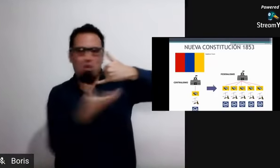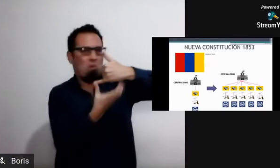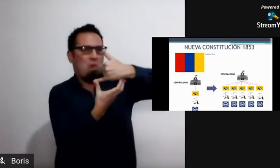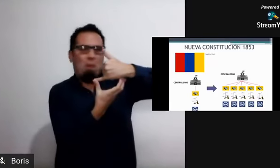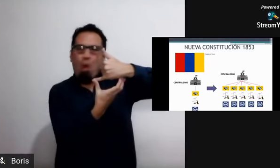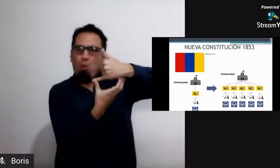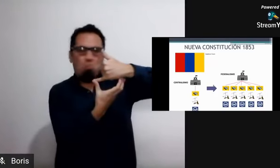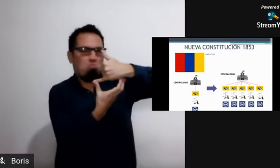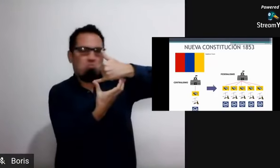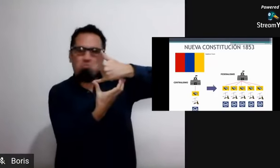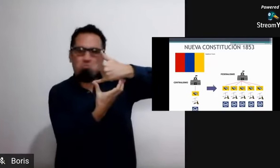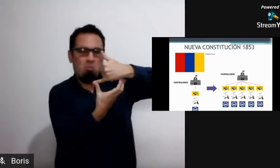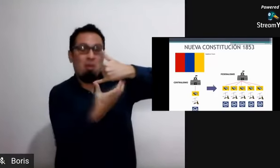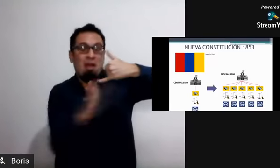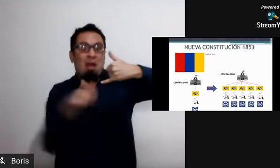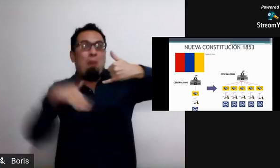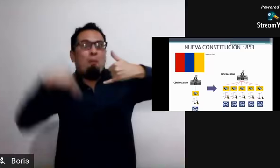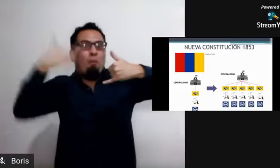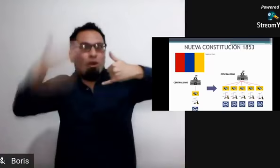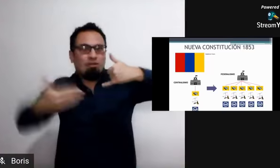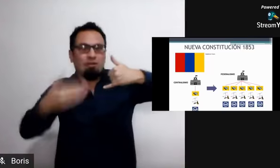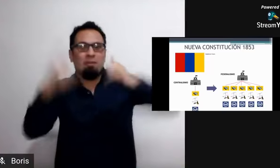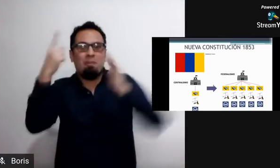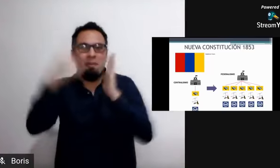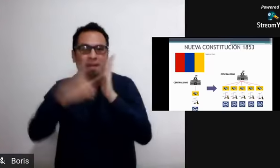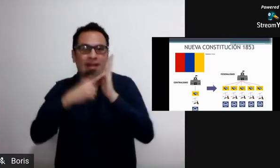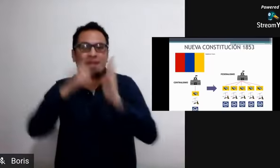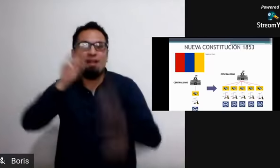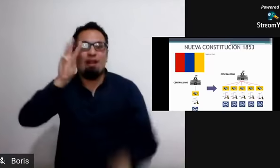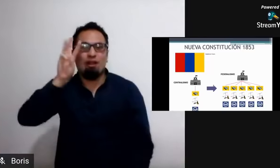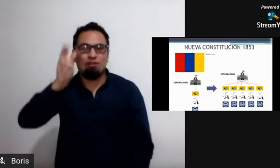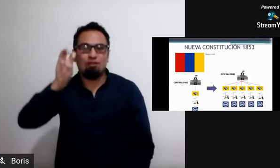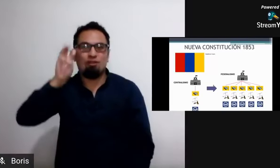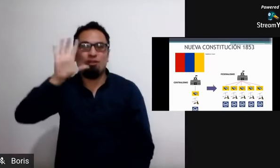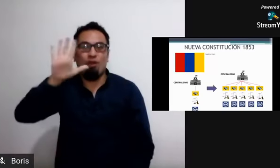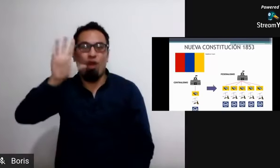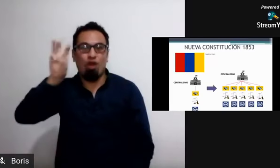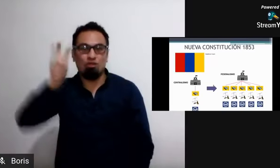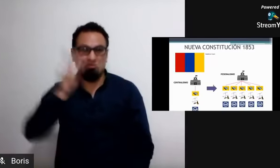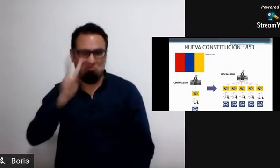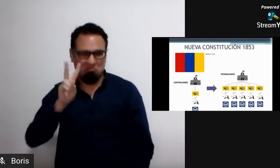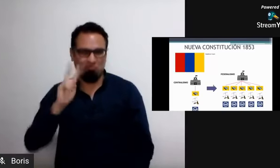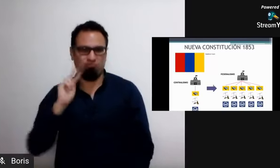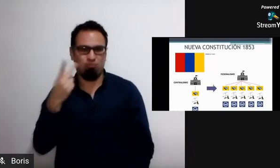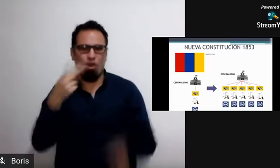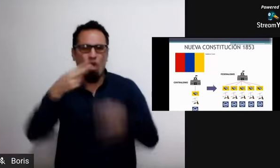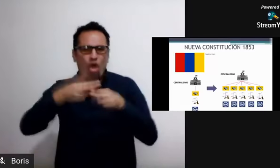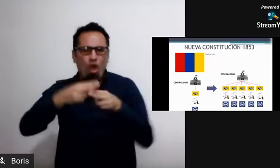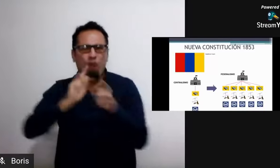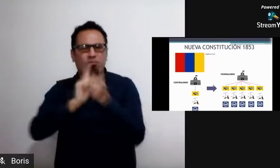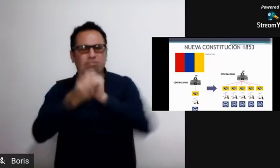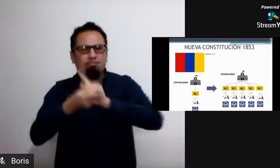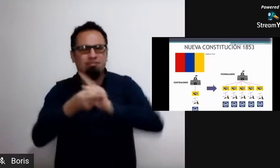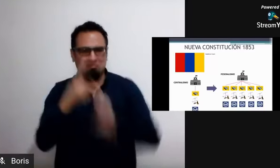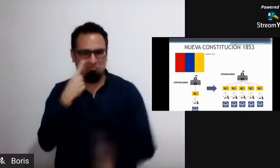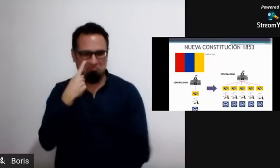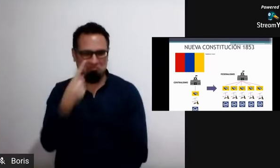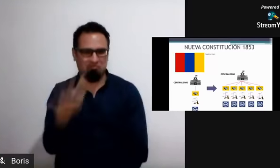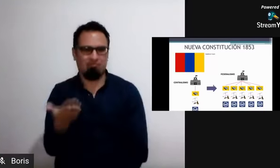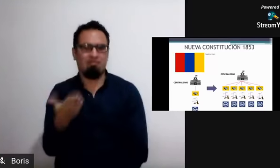Y entonces, sin embargo, se mantiene la misma extensión geográfica. Solo hasta el